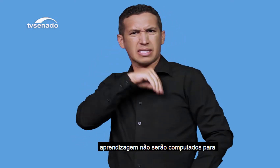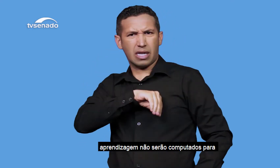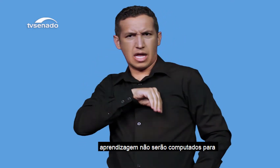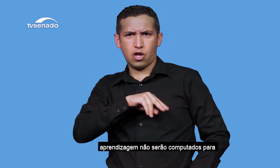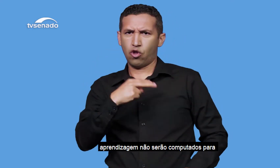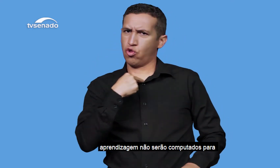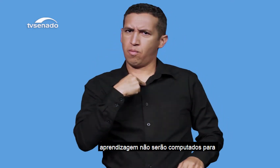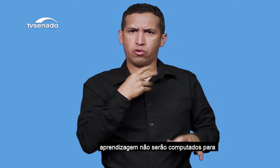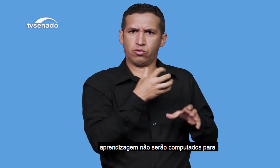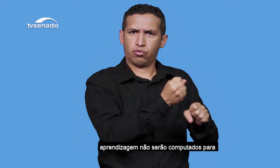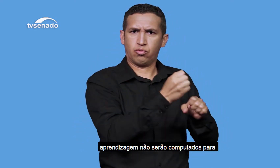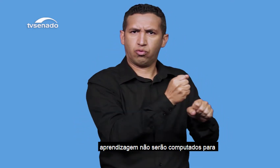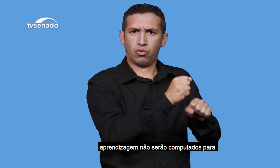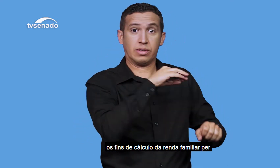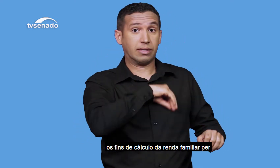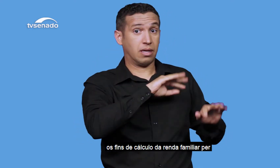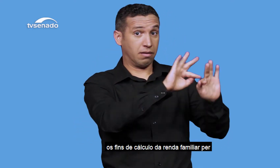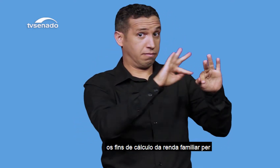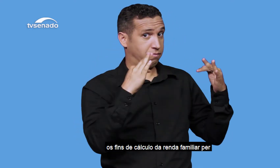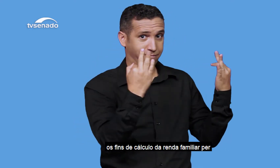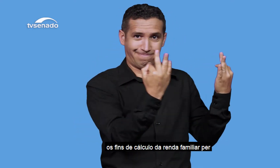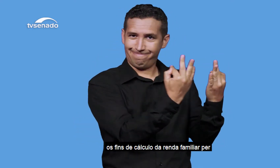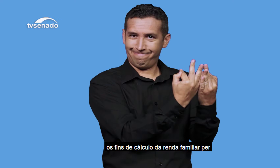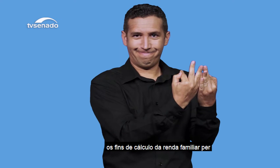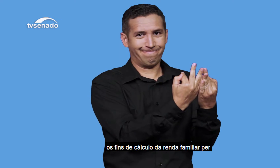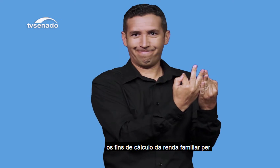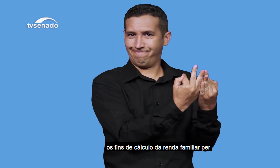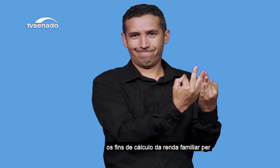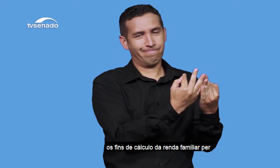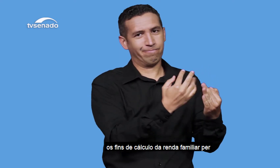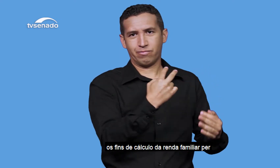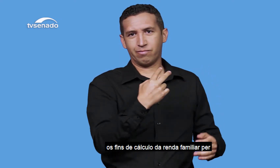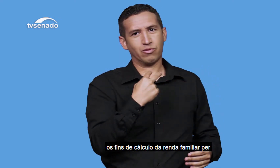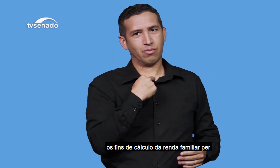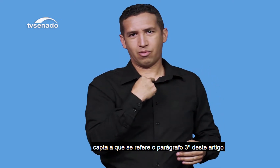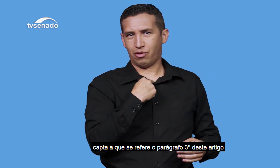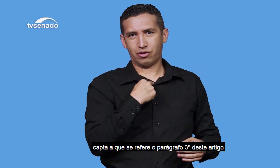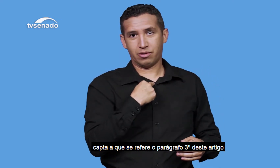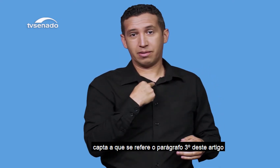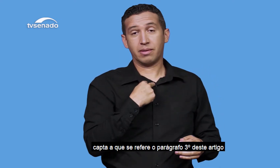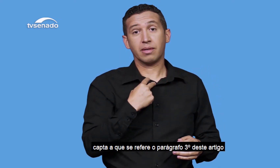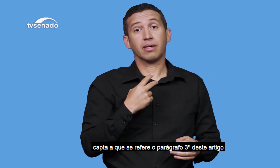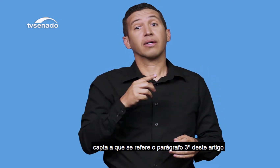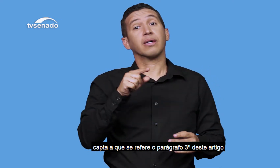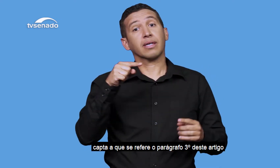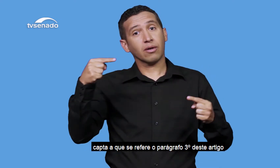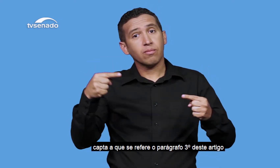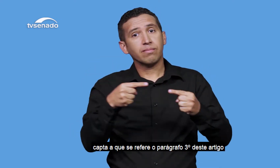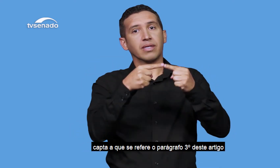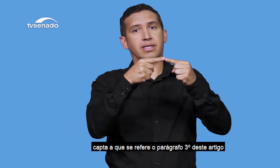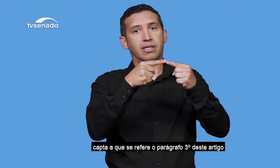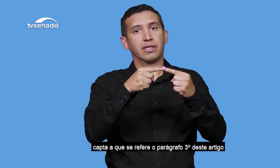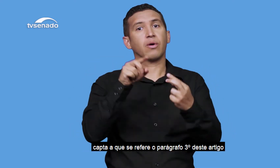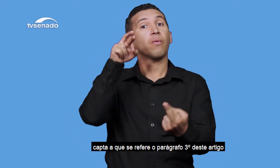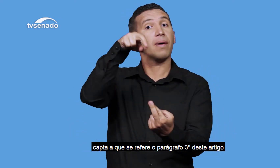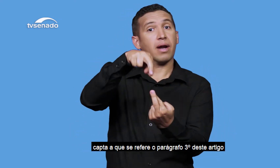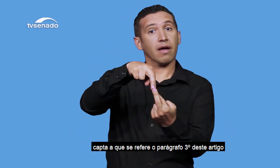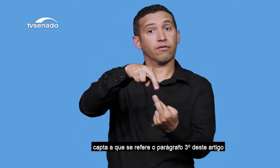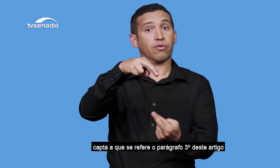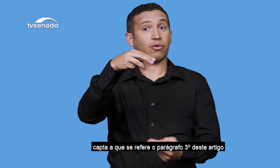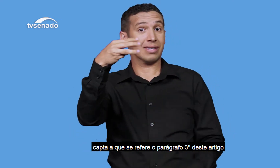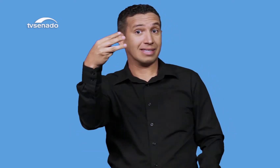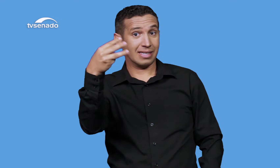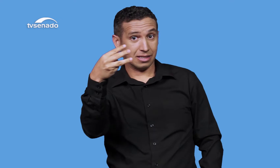não serão computados para os fins de cálculo da renda familiar per capta a que se refere o parágrafo